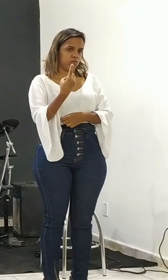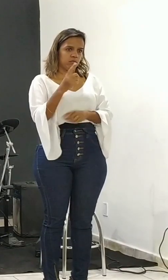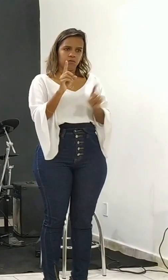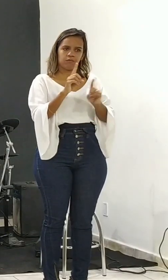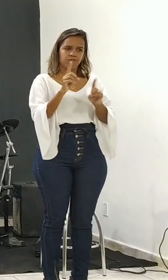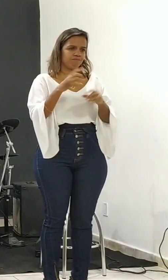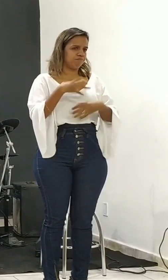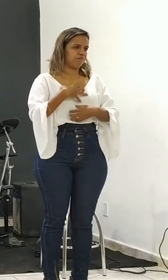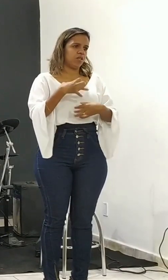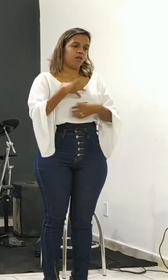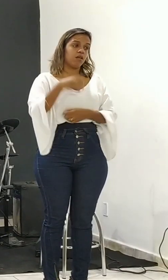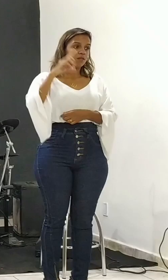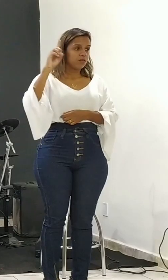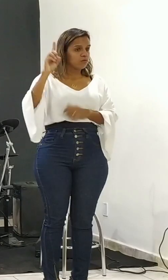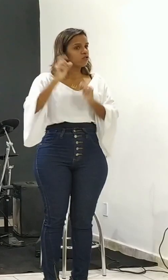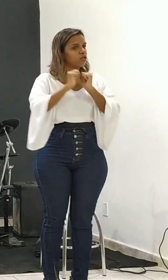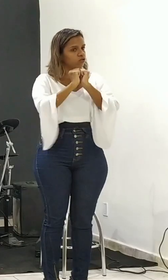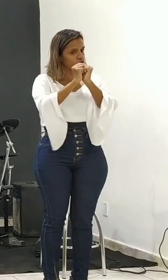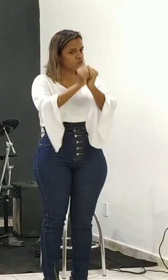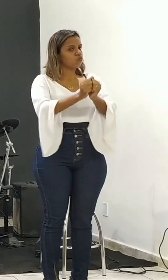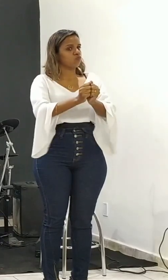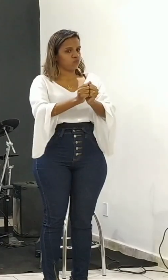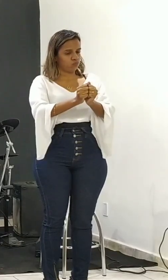não. Deus está contigo.